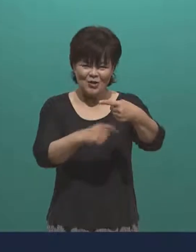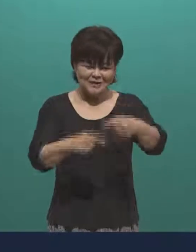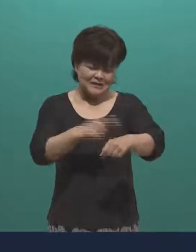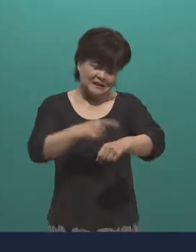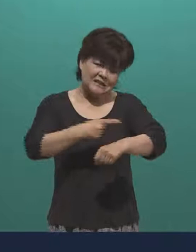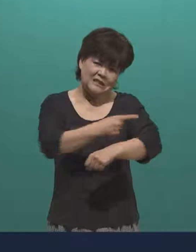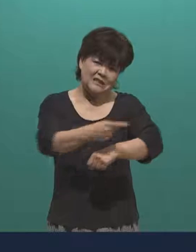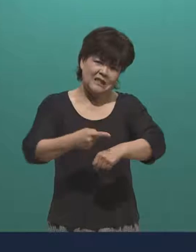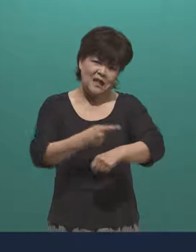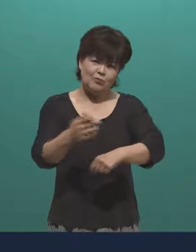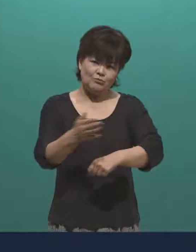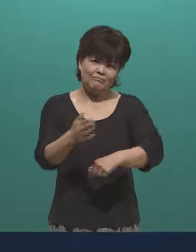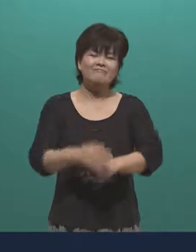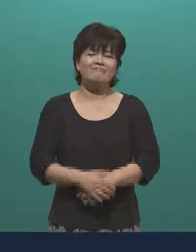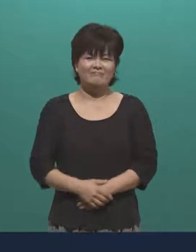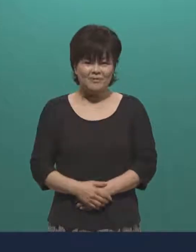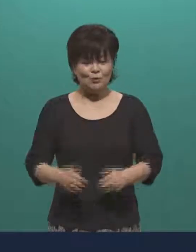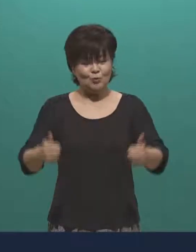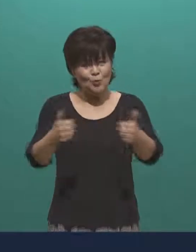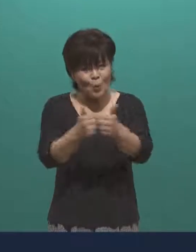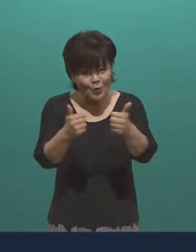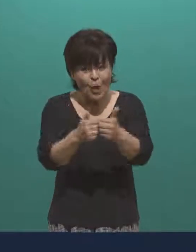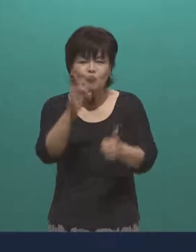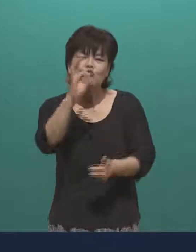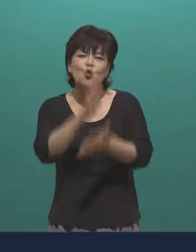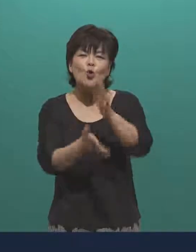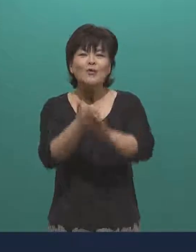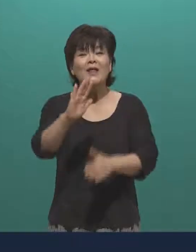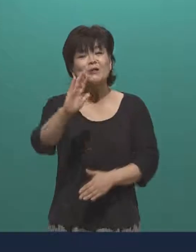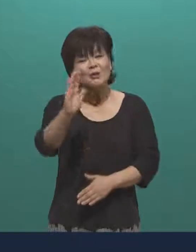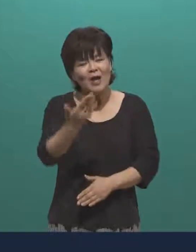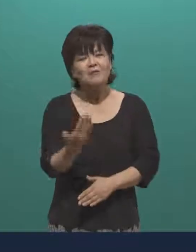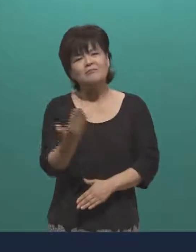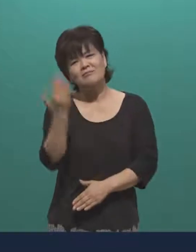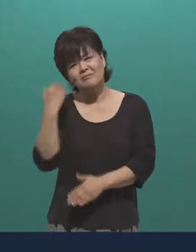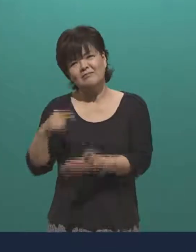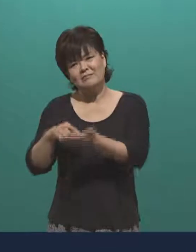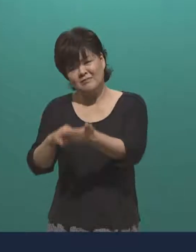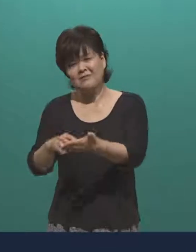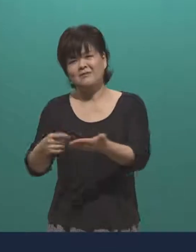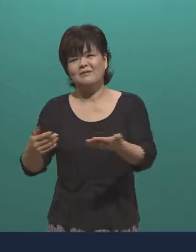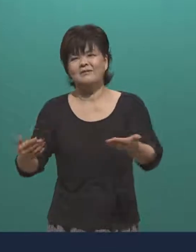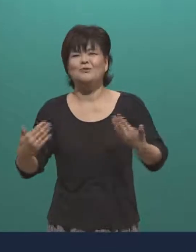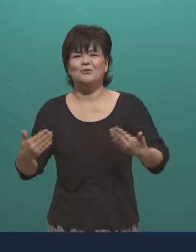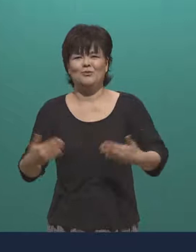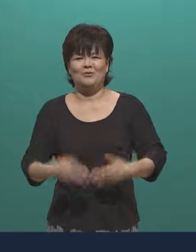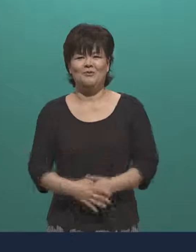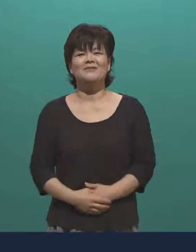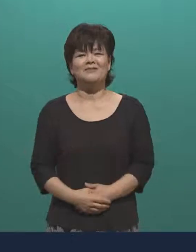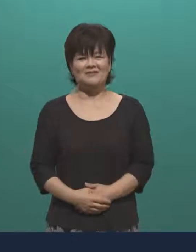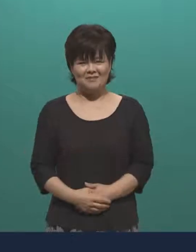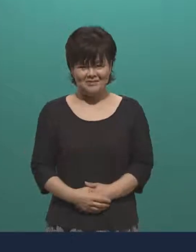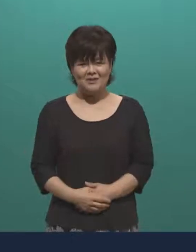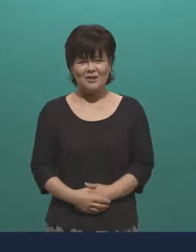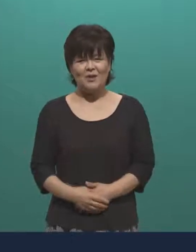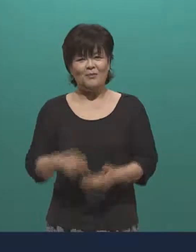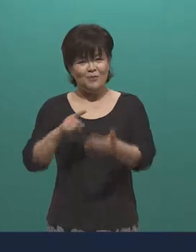談は1人1時間程度です。相談は無料ですが、事前に予約が必要